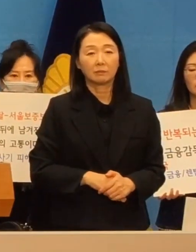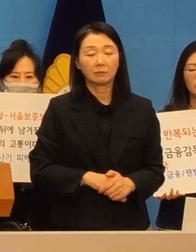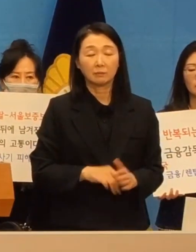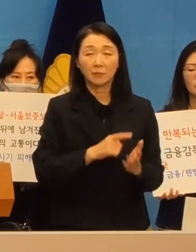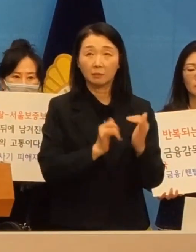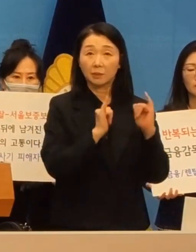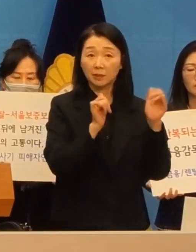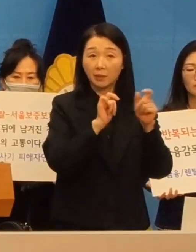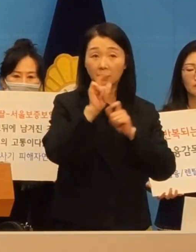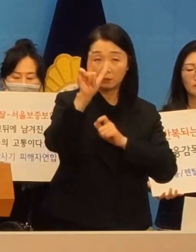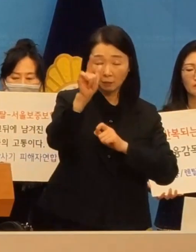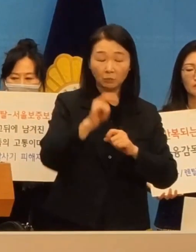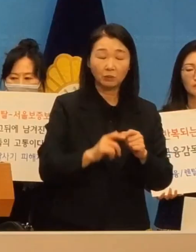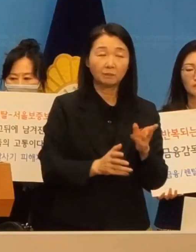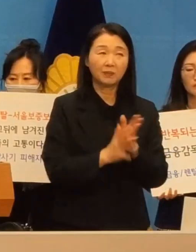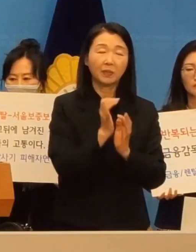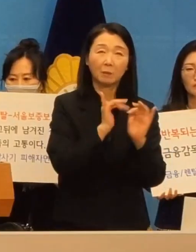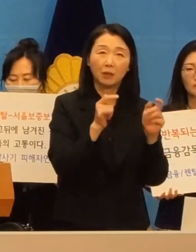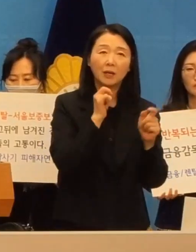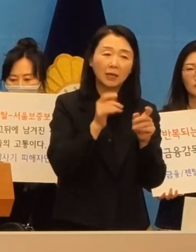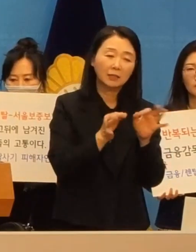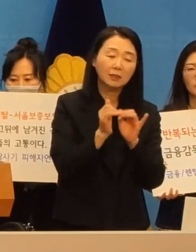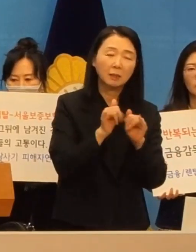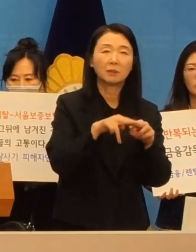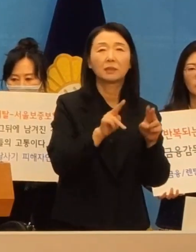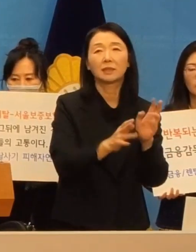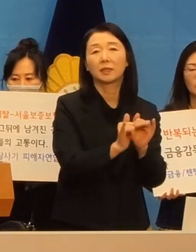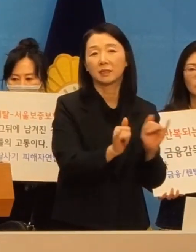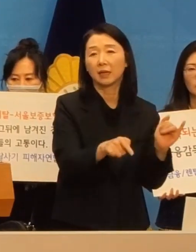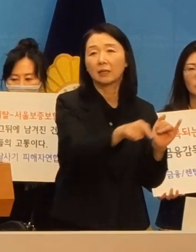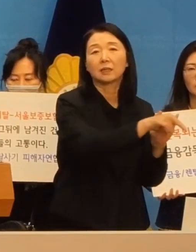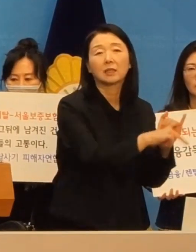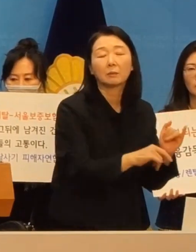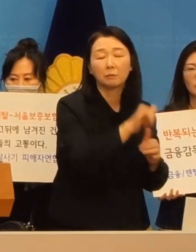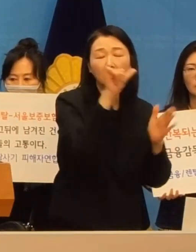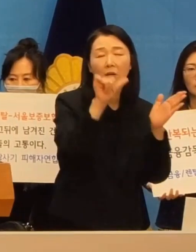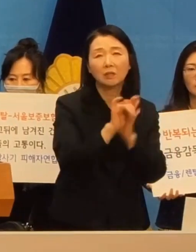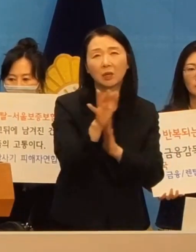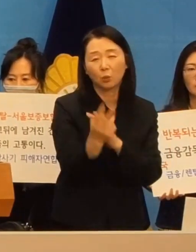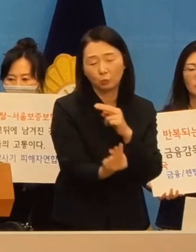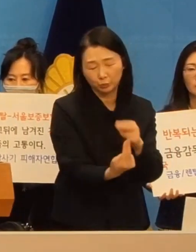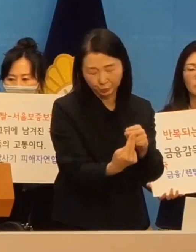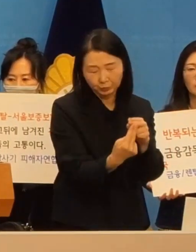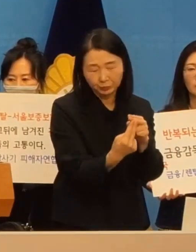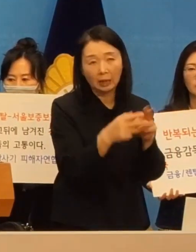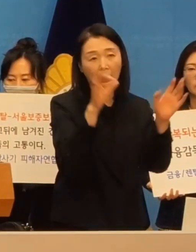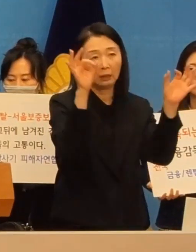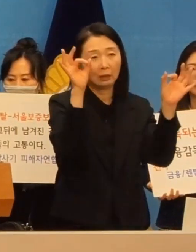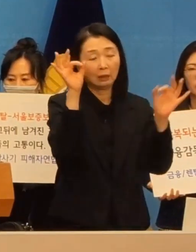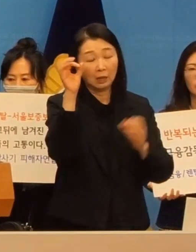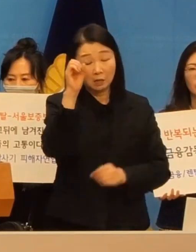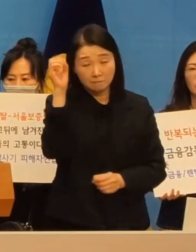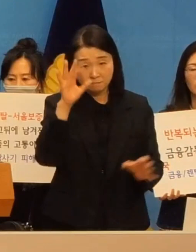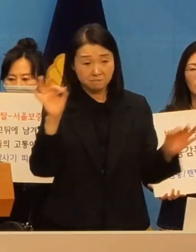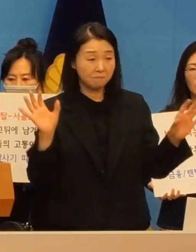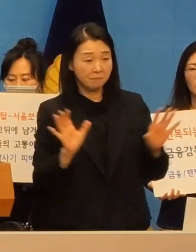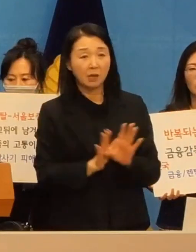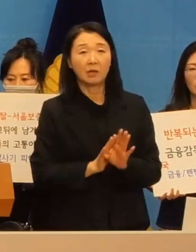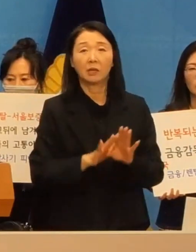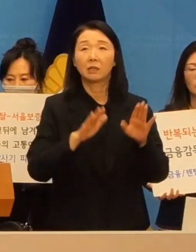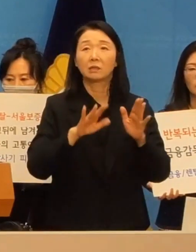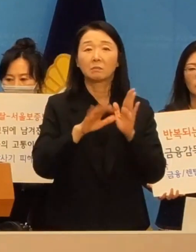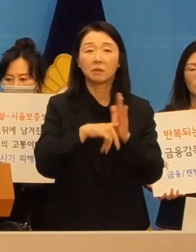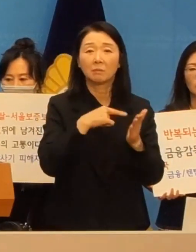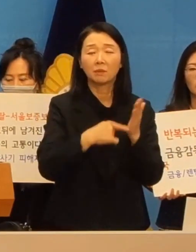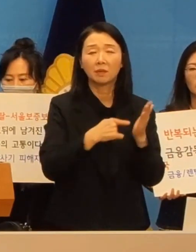피해자들은 대부분 서민과 자영업자, 은퇴자들입니다. 평생모은 노후자금과 퇴직금이 한순간에 사라지고 지금 이 순간에도